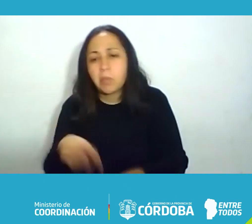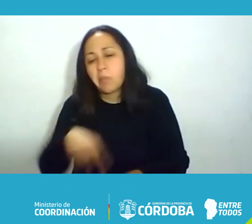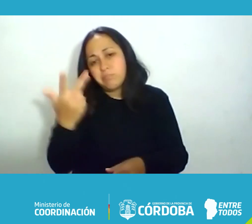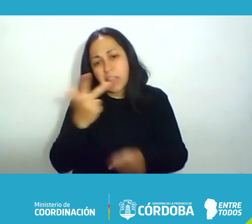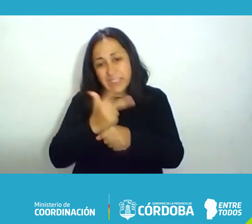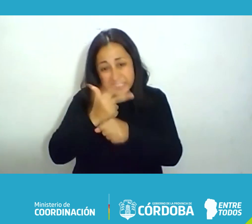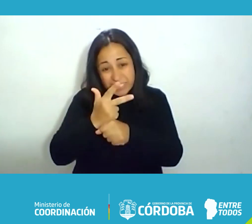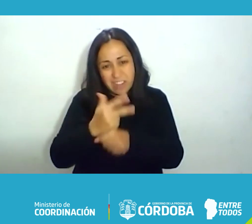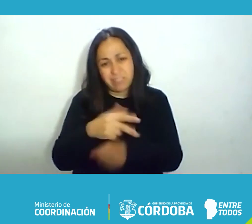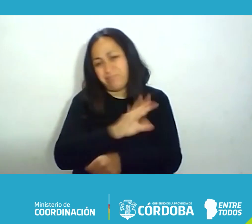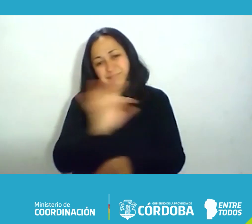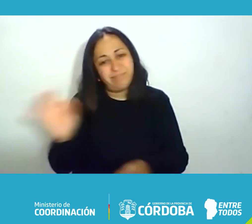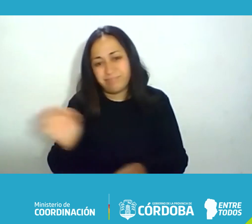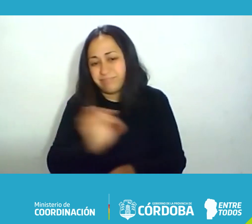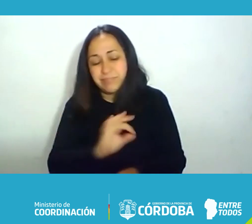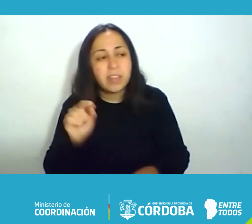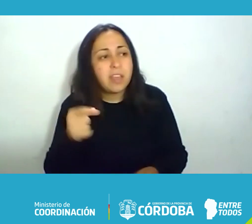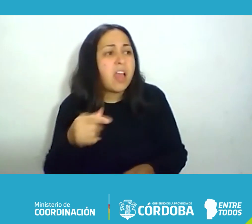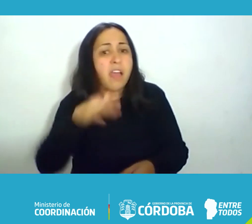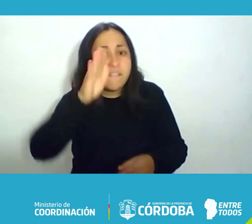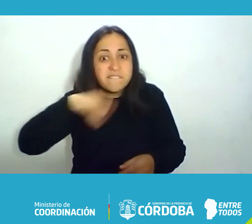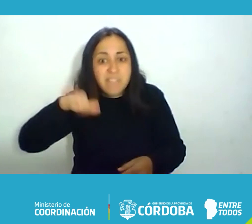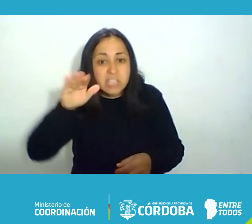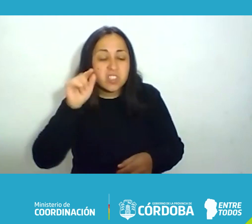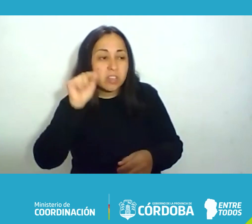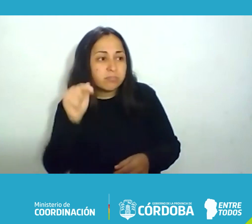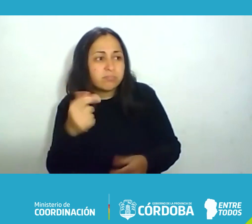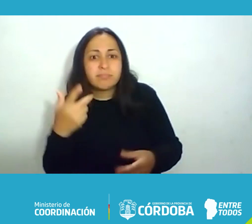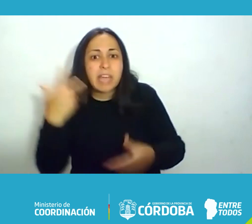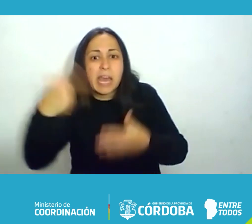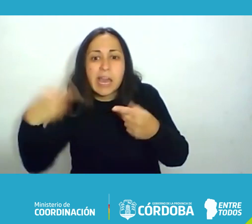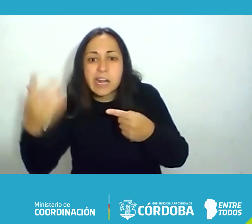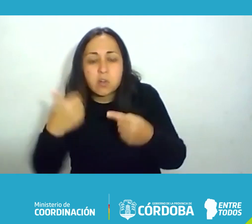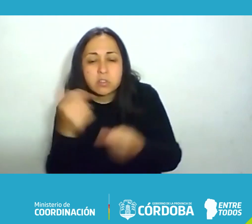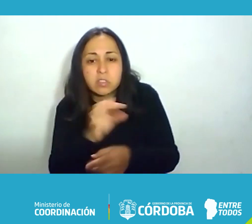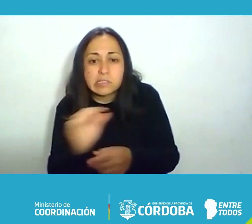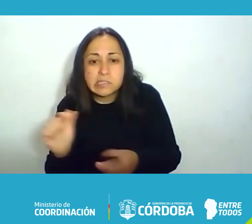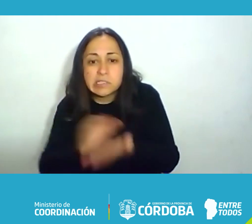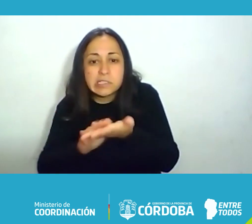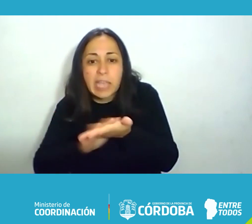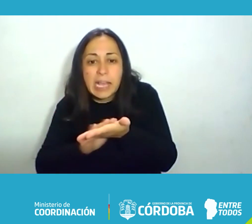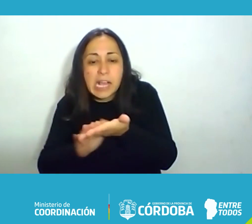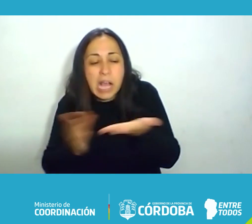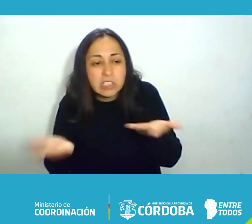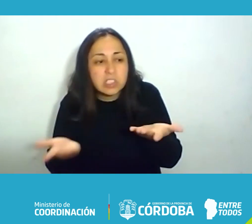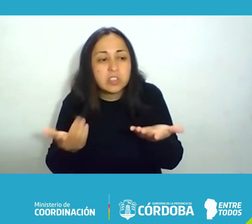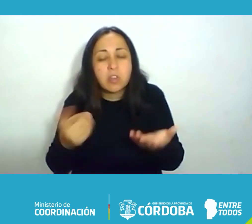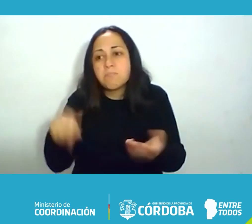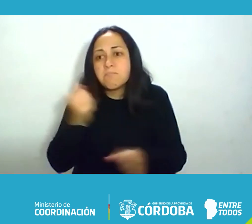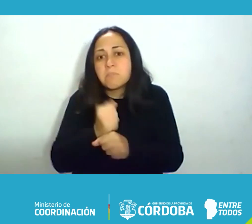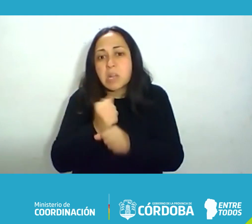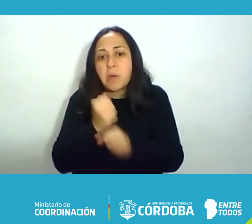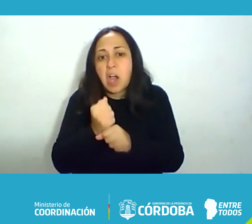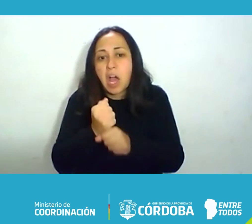educación terciaria. En cuanto a la salud pública, en el Valle ya venía sufriendo una situación de escasez de recursos, el funcionamiento parcial es sostenido por la voluntad de los trabajadores